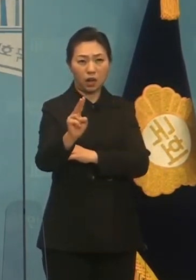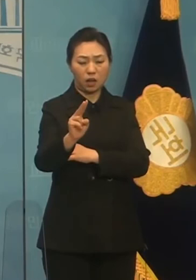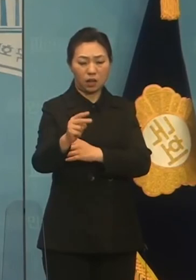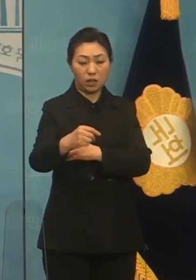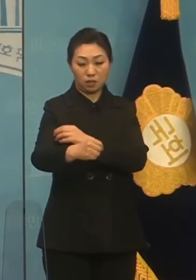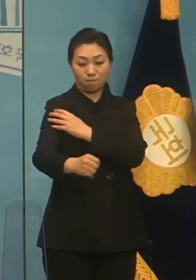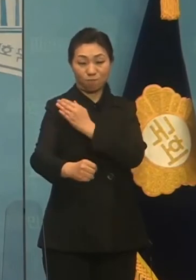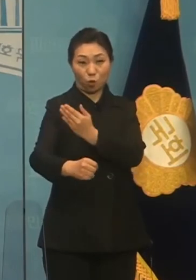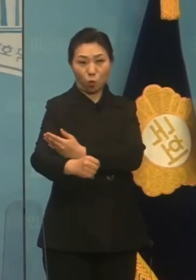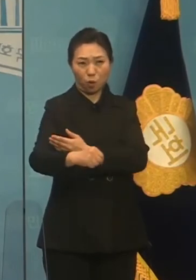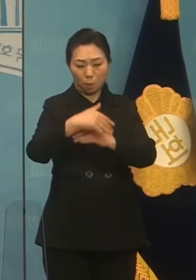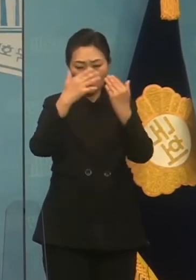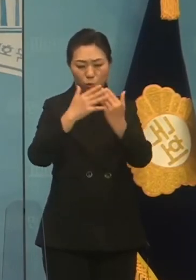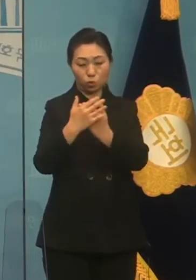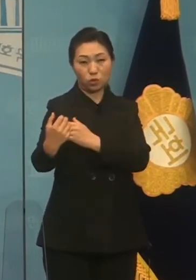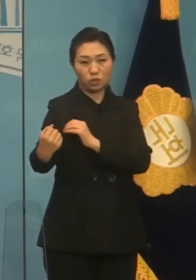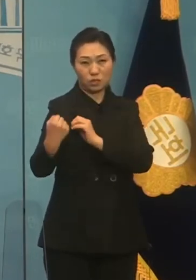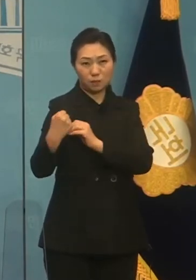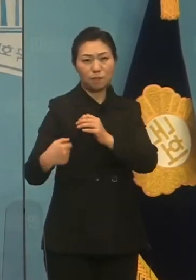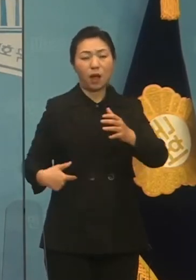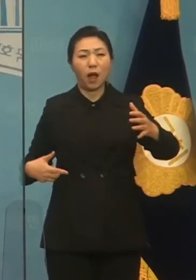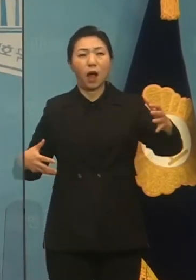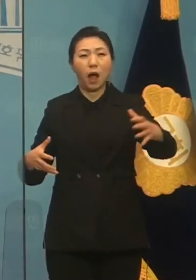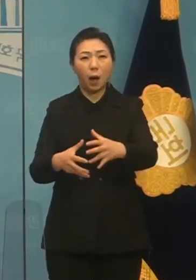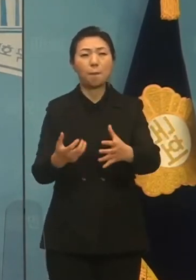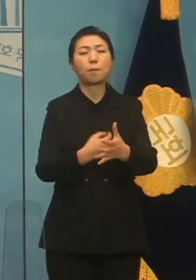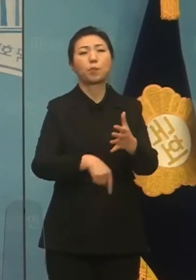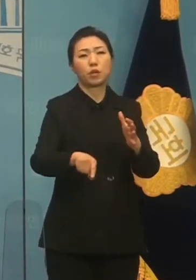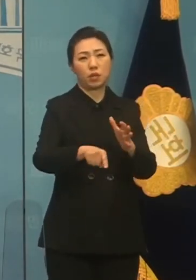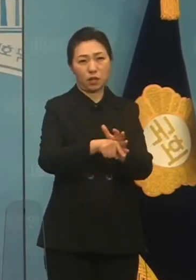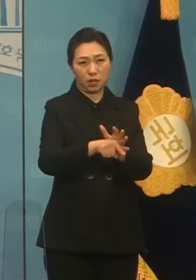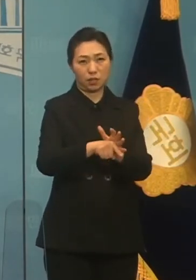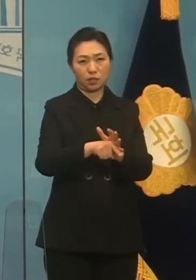구체적인 실행 방법을 말씀드리겠습니다.